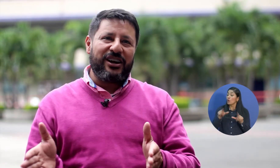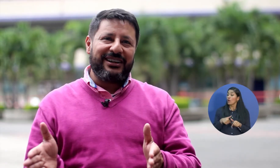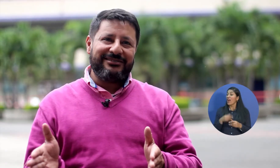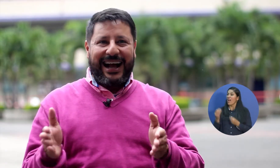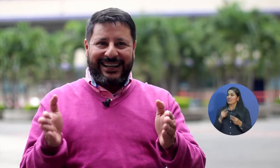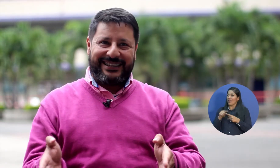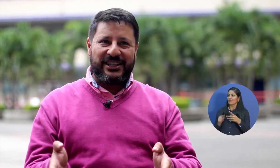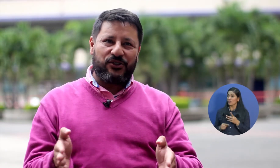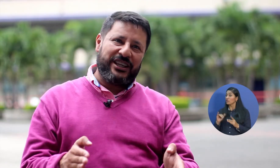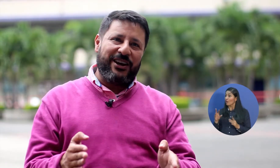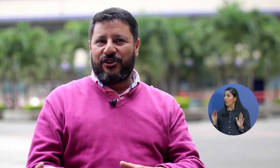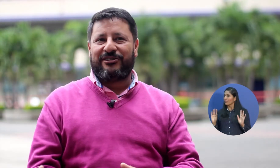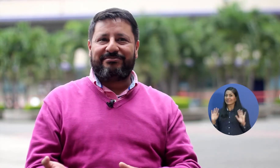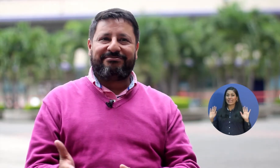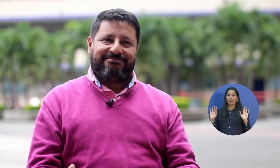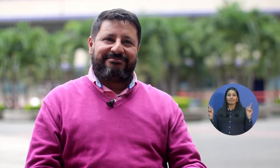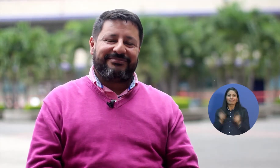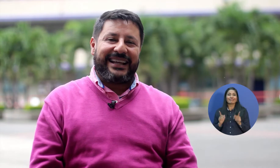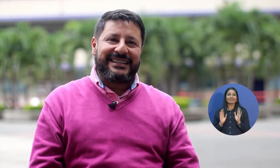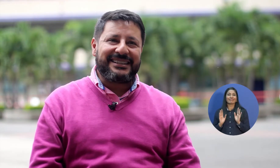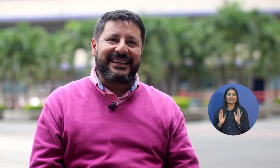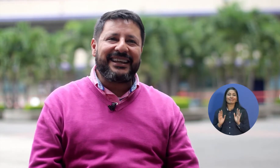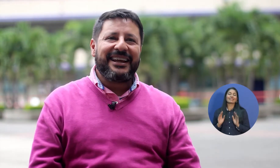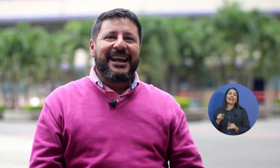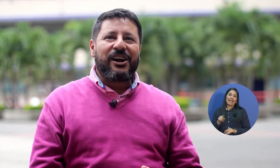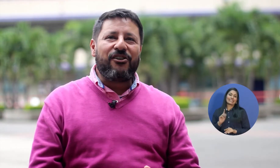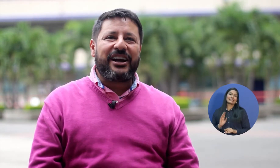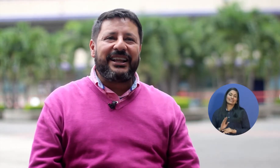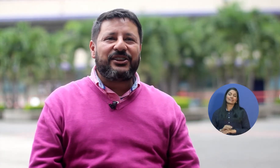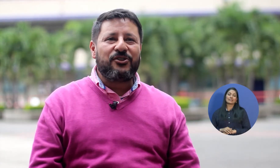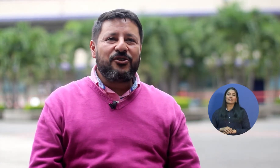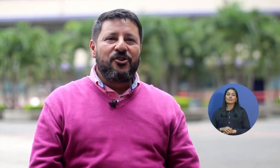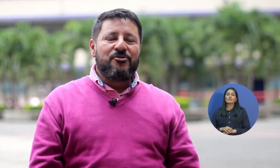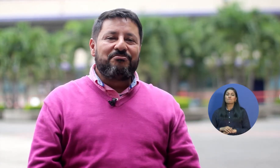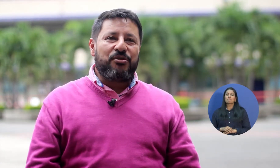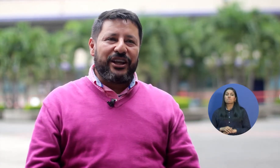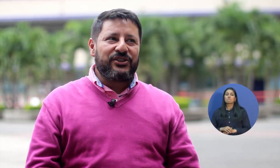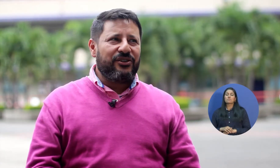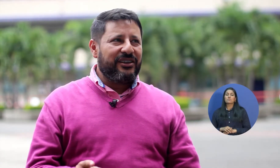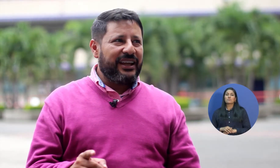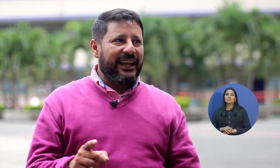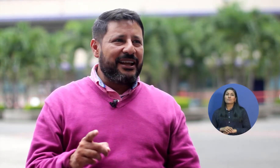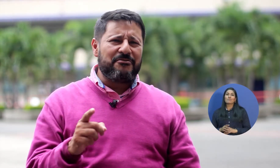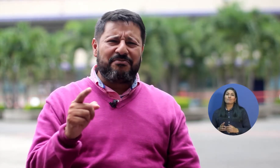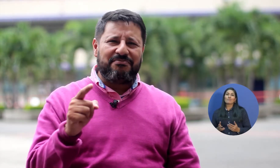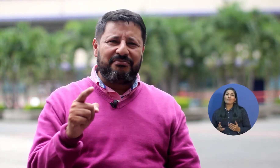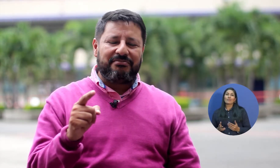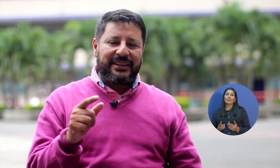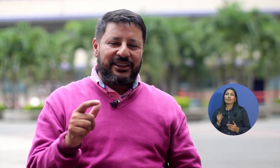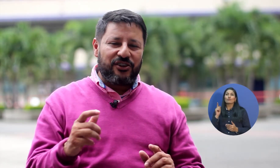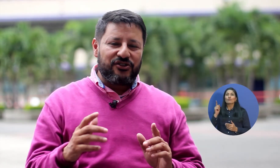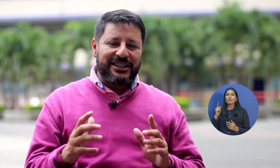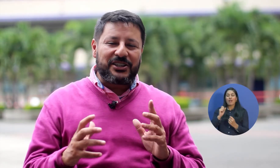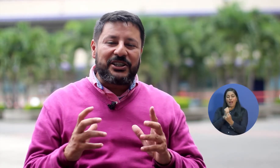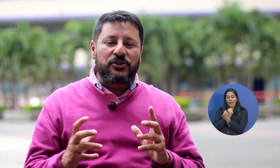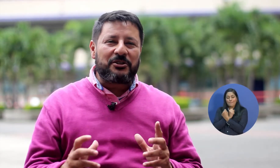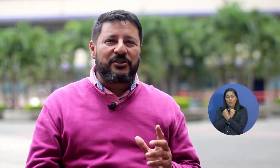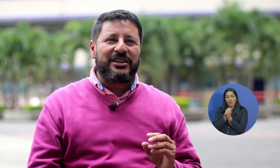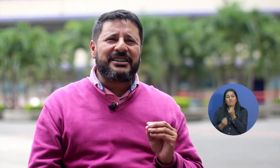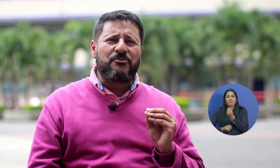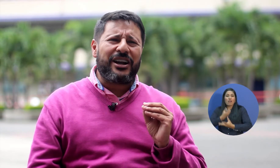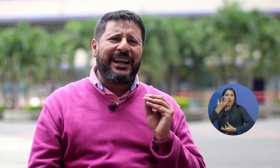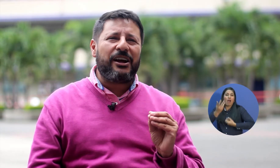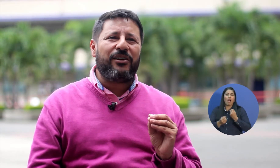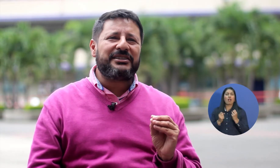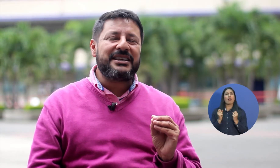vamos a un lugar a hacer esto, ¿sí o no? Es así, concreto, por eso, entonces, y sus